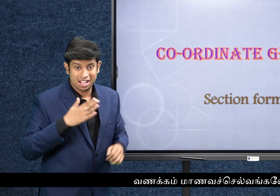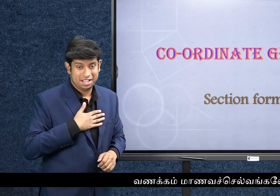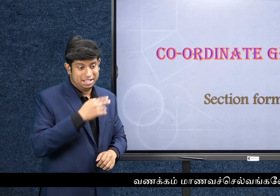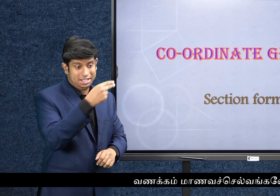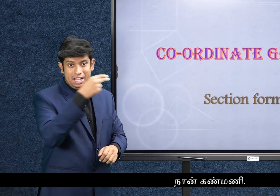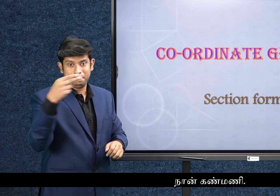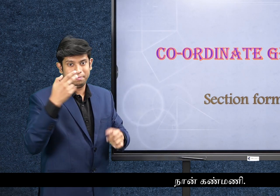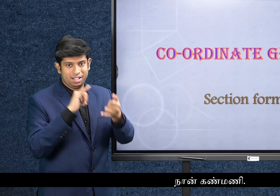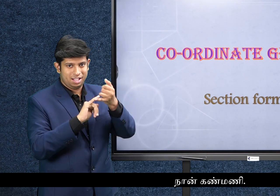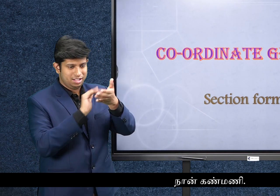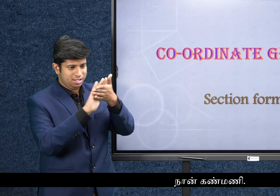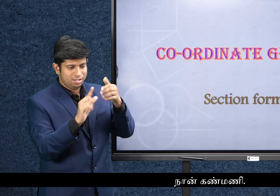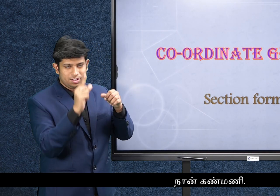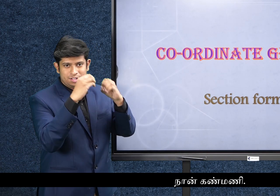செல்வங்களே! நான் கனிமொழி.